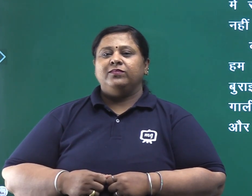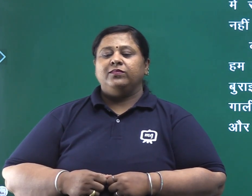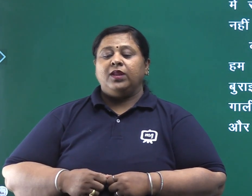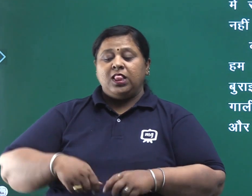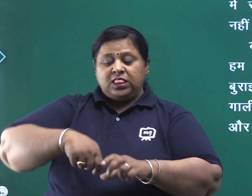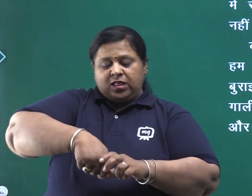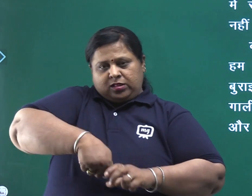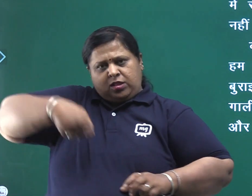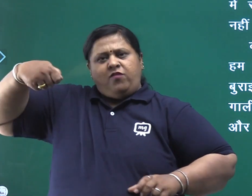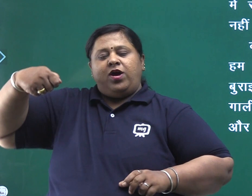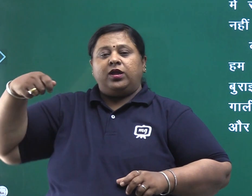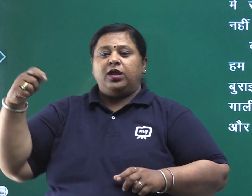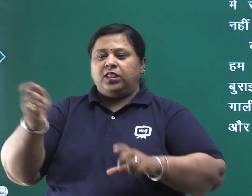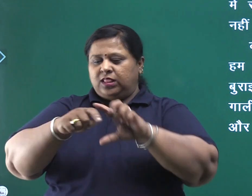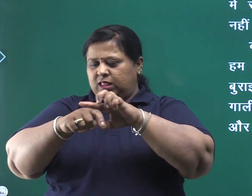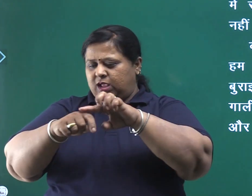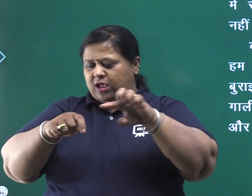तलवार की धार